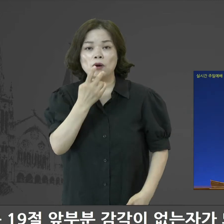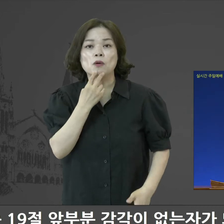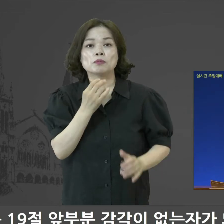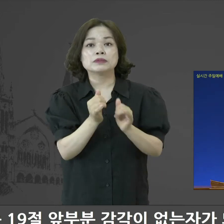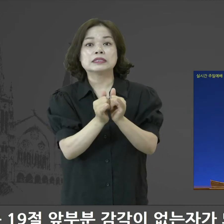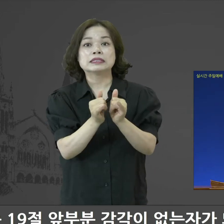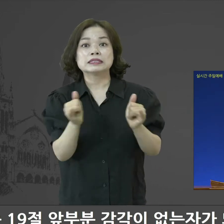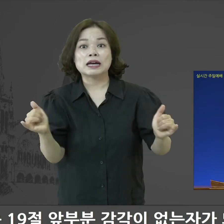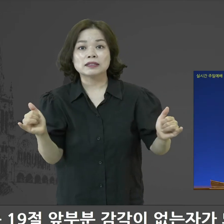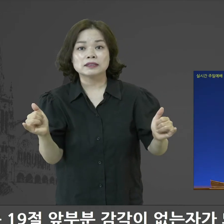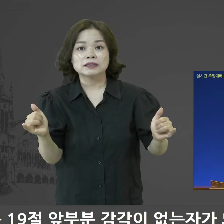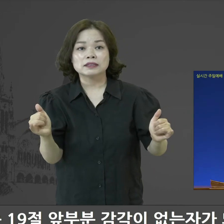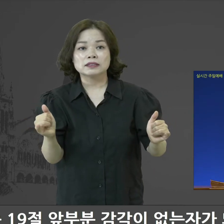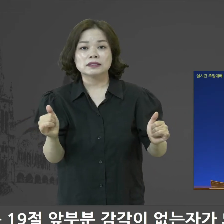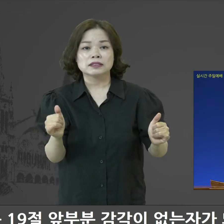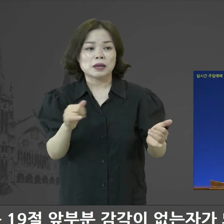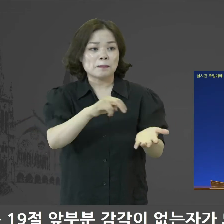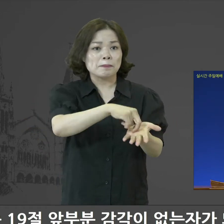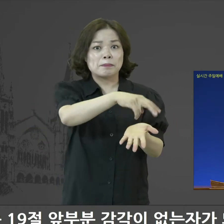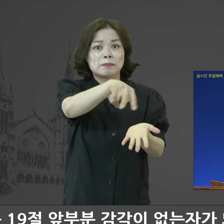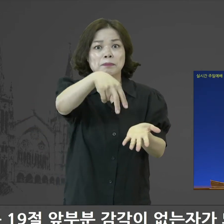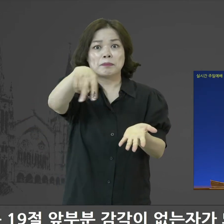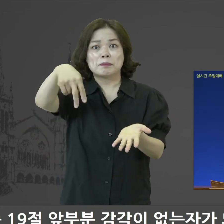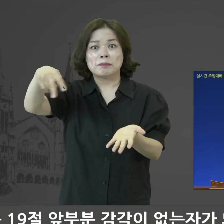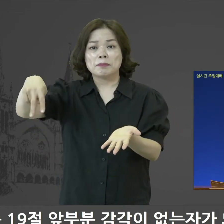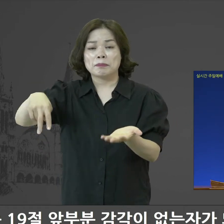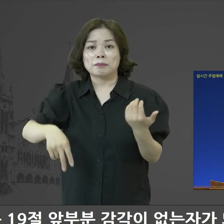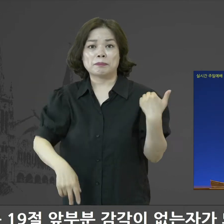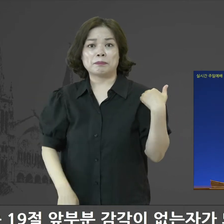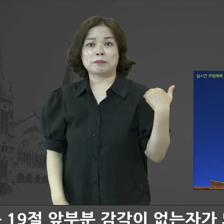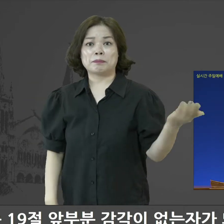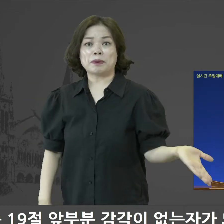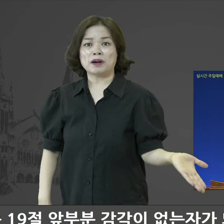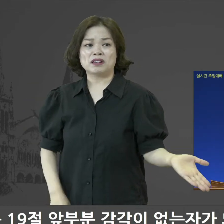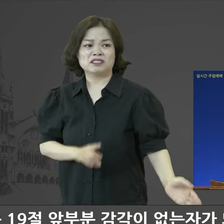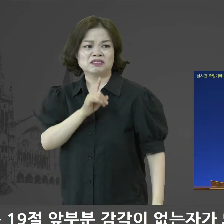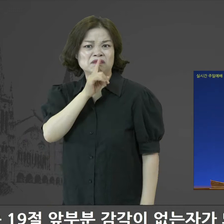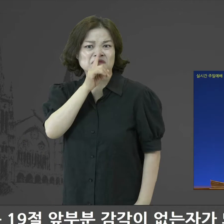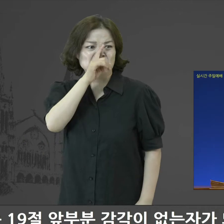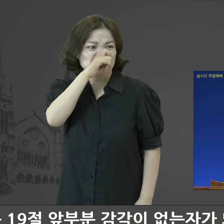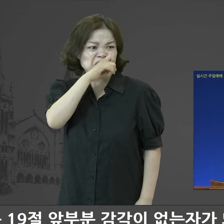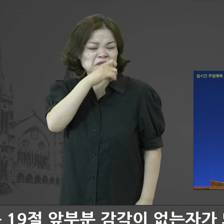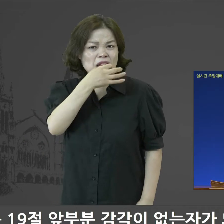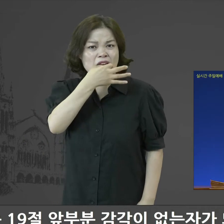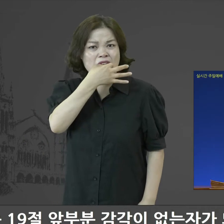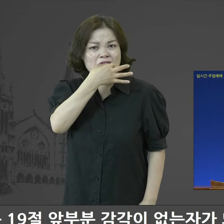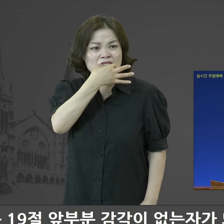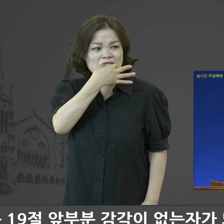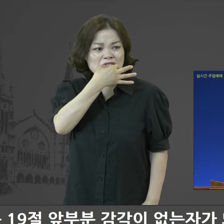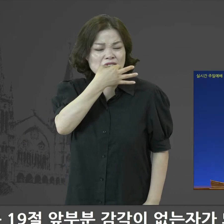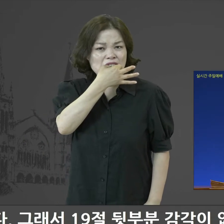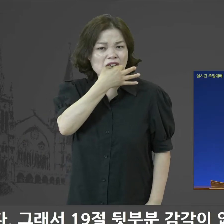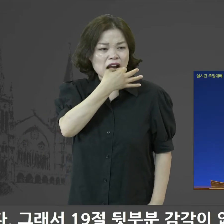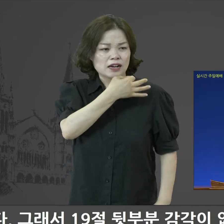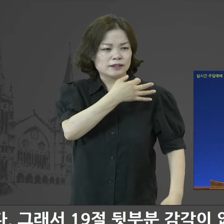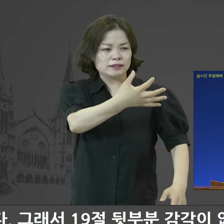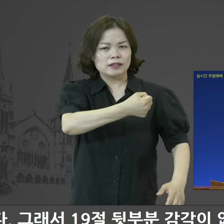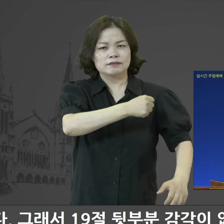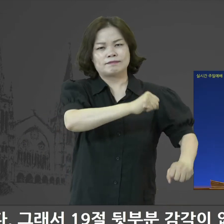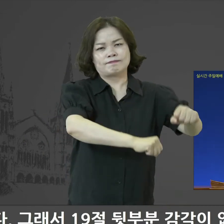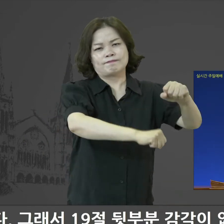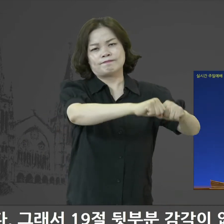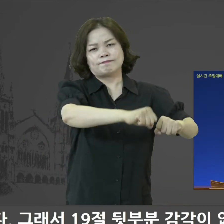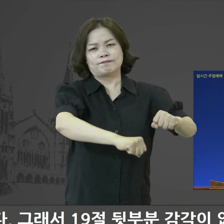자는 방탕에 방임하여 더러운 것을 욕심으로